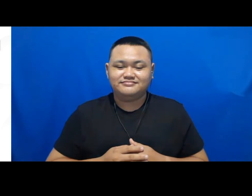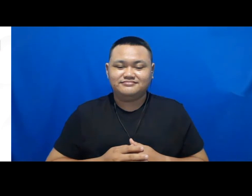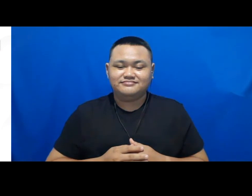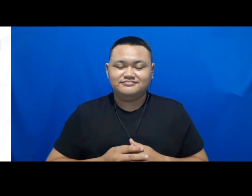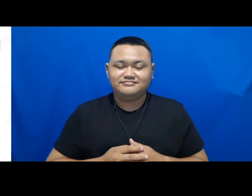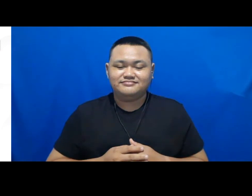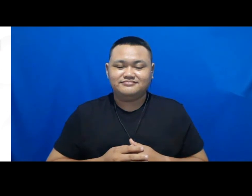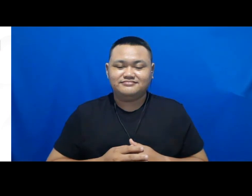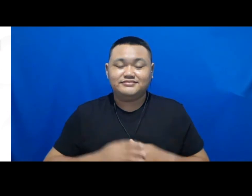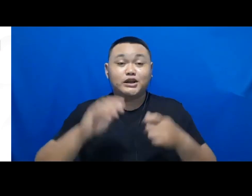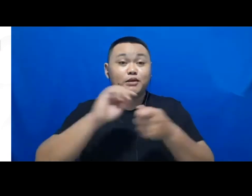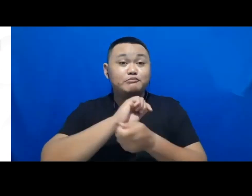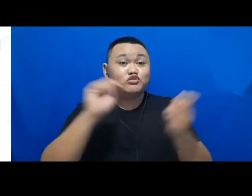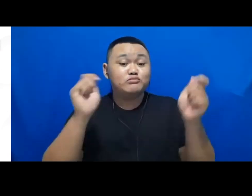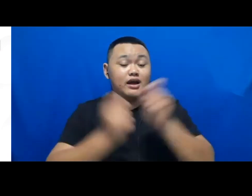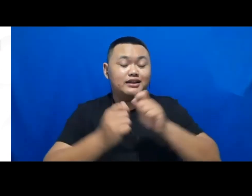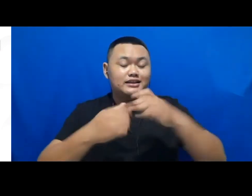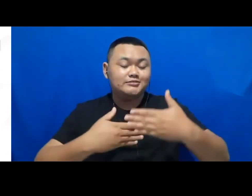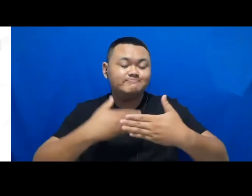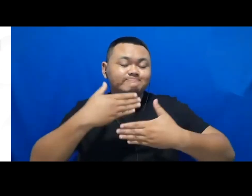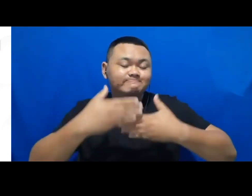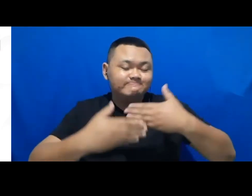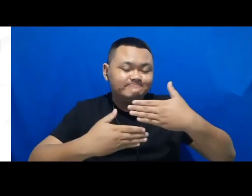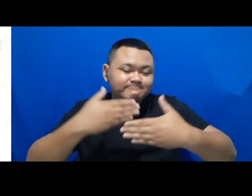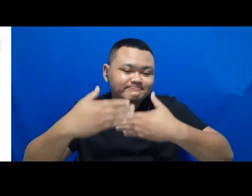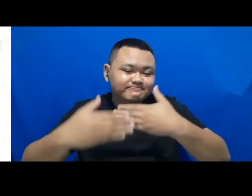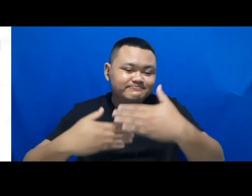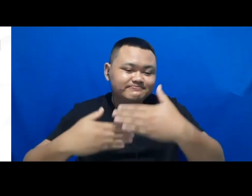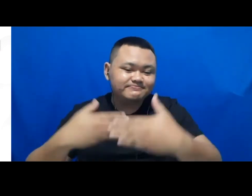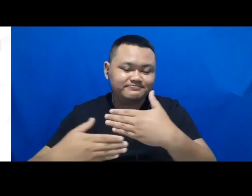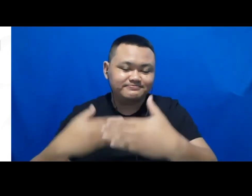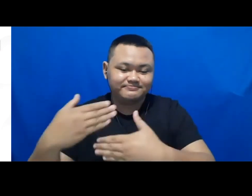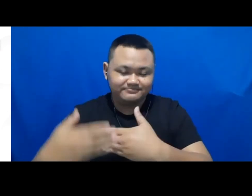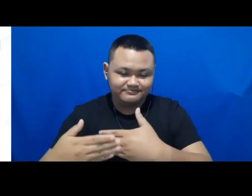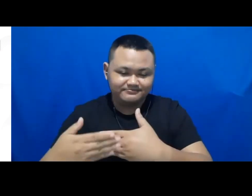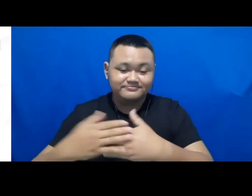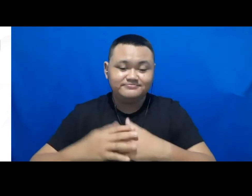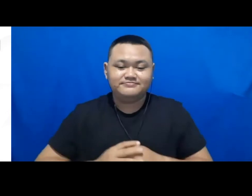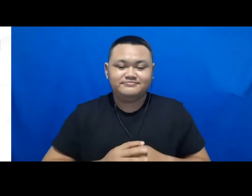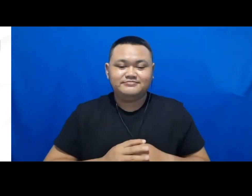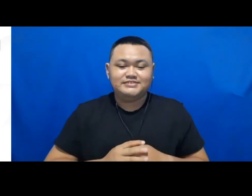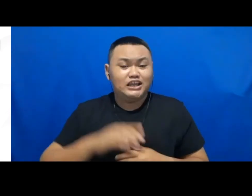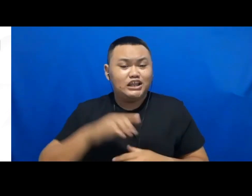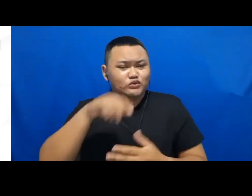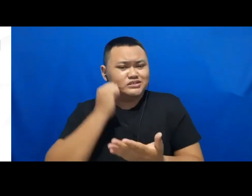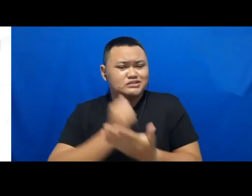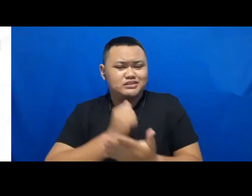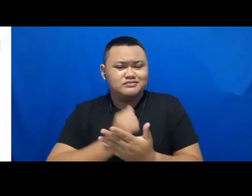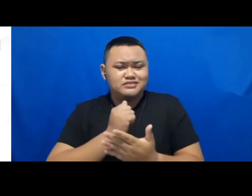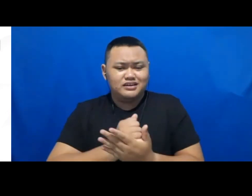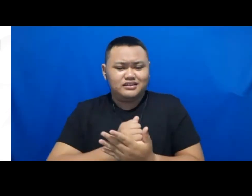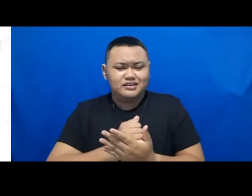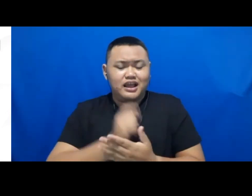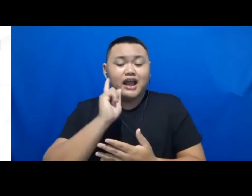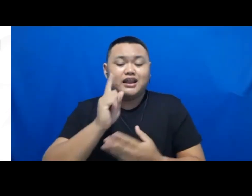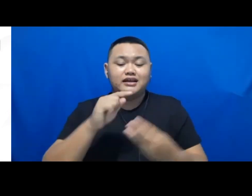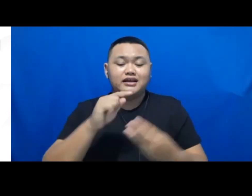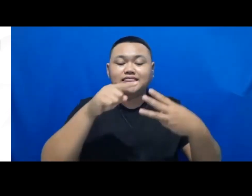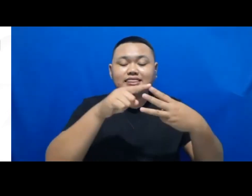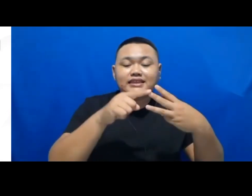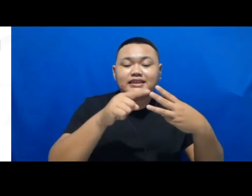dia ingin menikah lagi dengan laki-laki lain, anak harus tampil sempurna di depan calon suaminya karena anak dipaksa, jadi